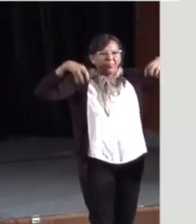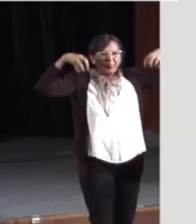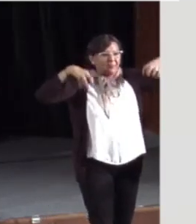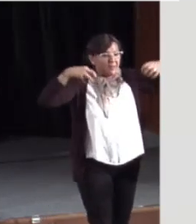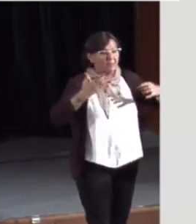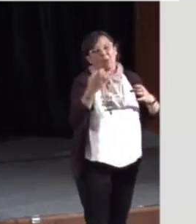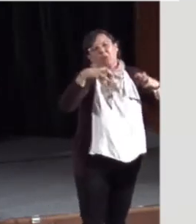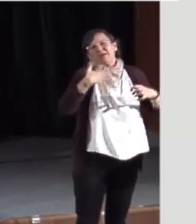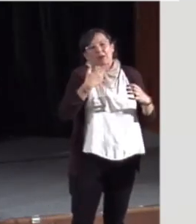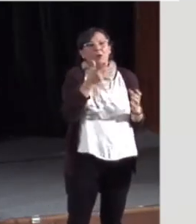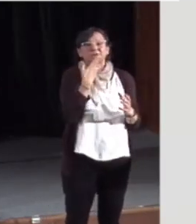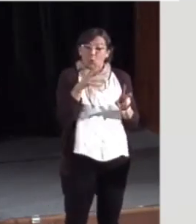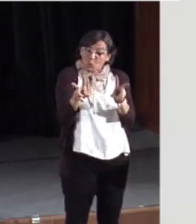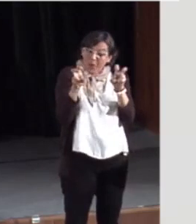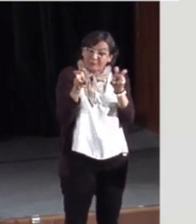con